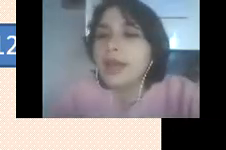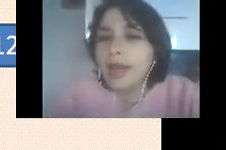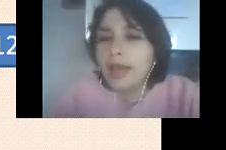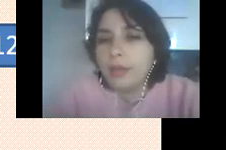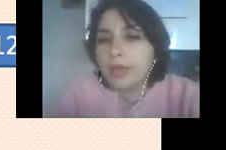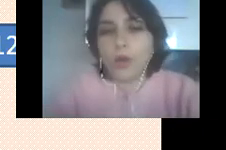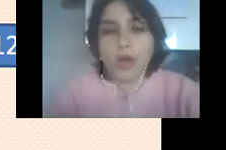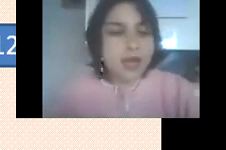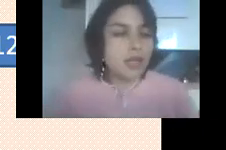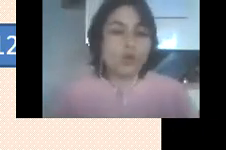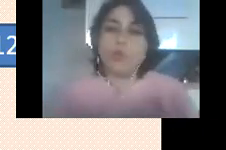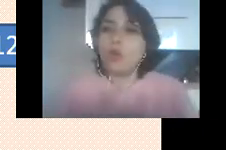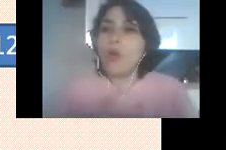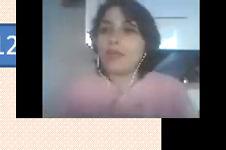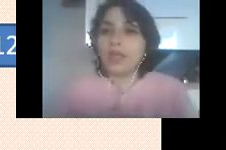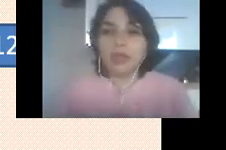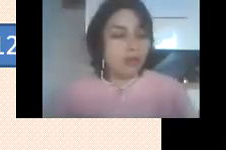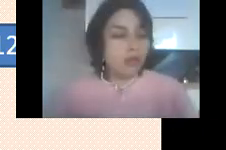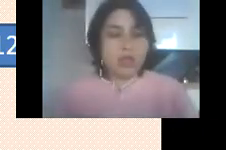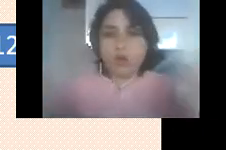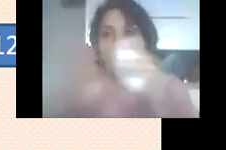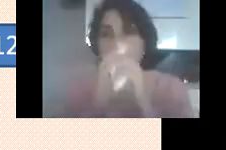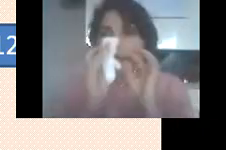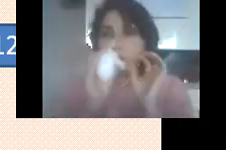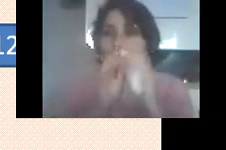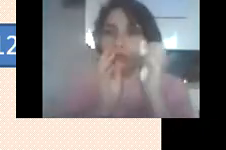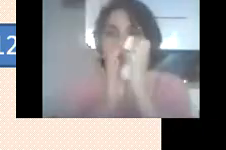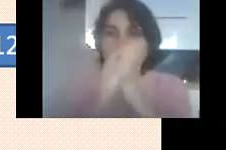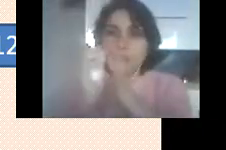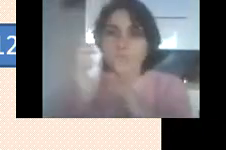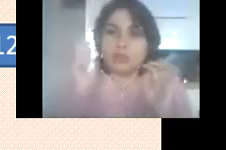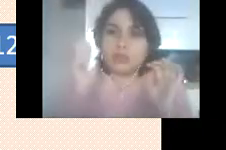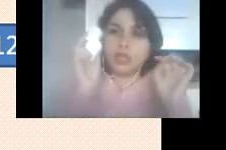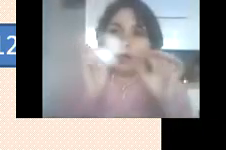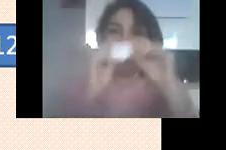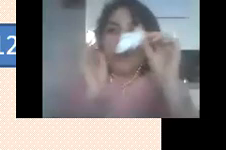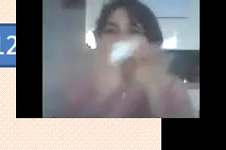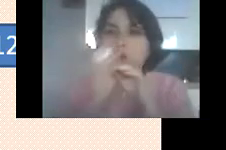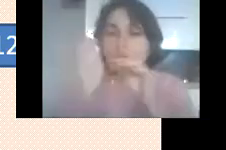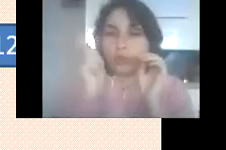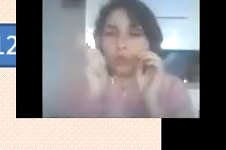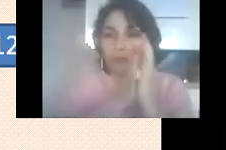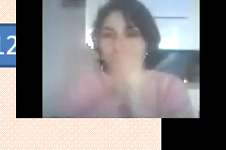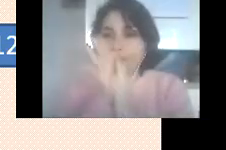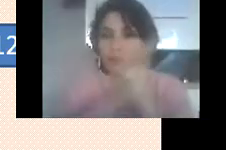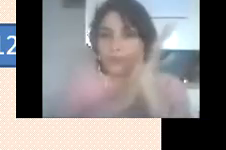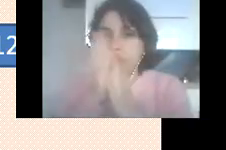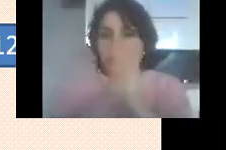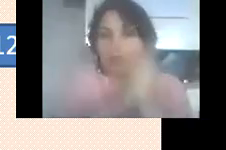que están acá, ejemplo, la niña tomó el guante y lo arrugó, así como yo estoy haciendo con esta servilleta. Lo arrugó.